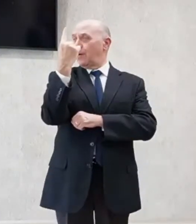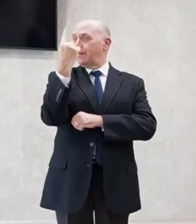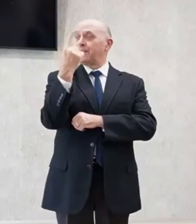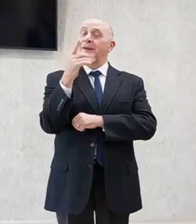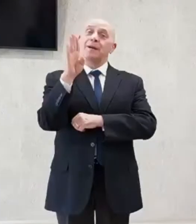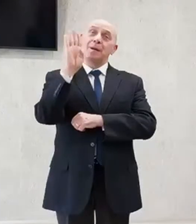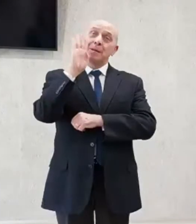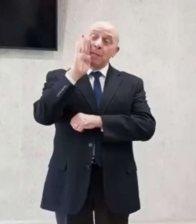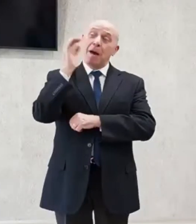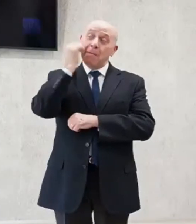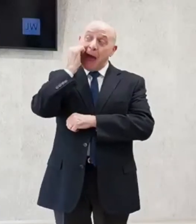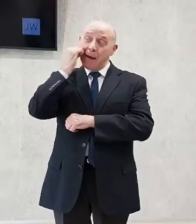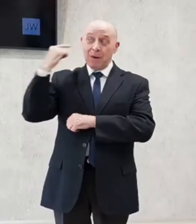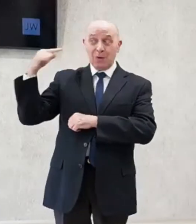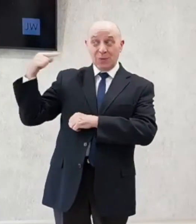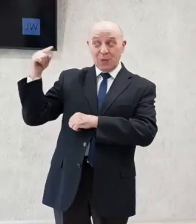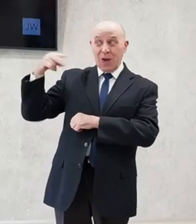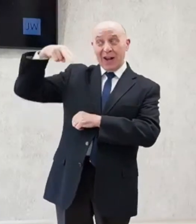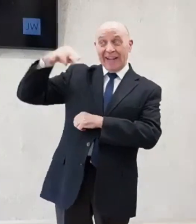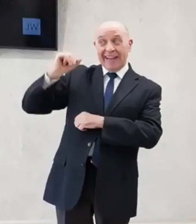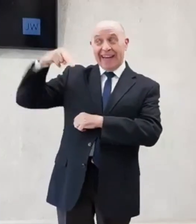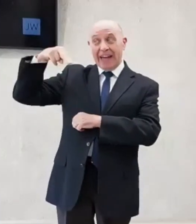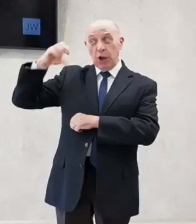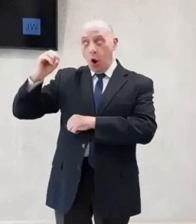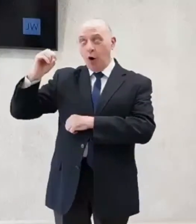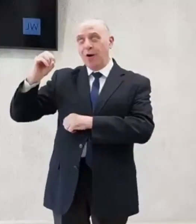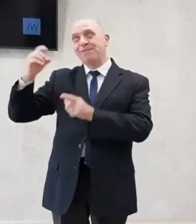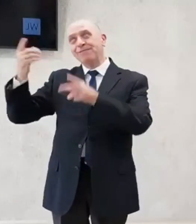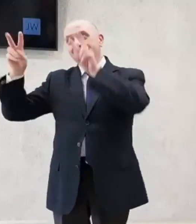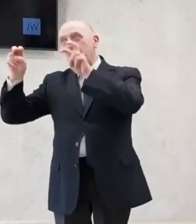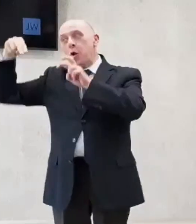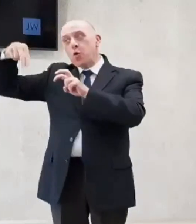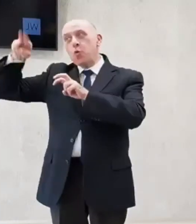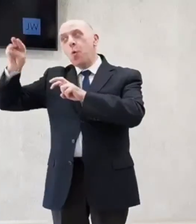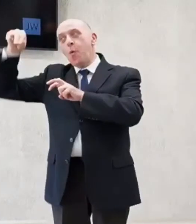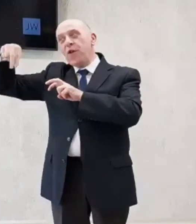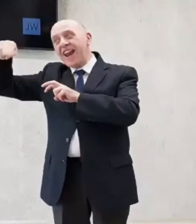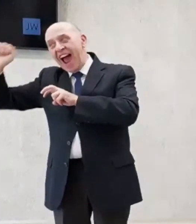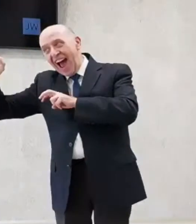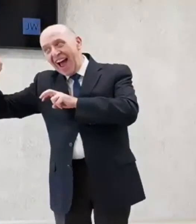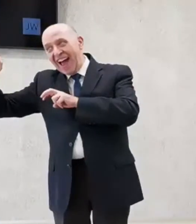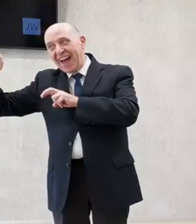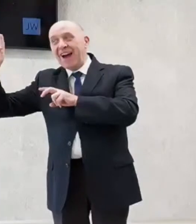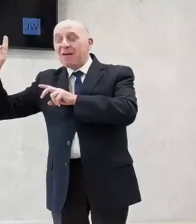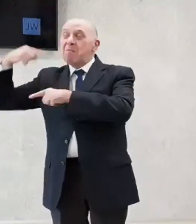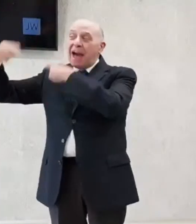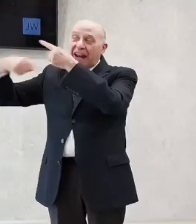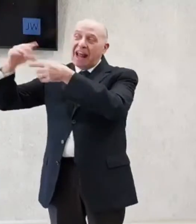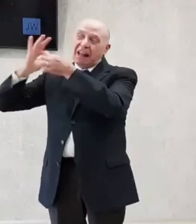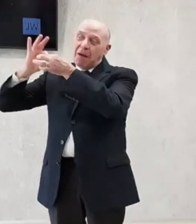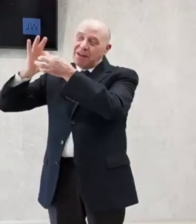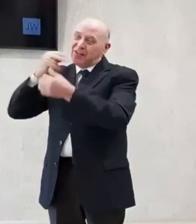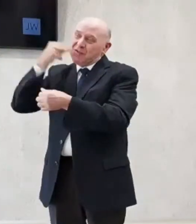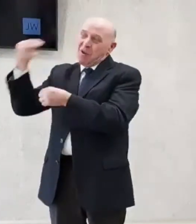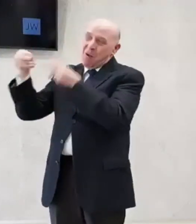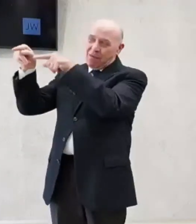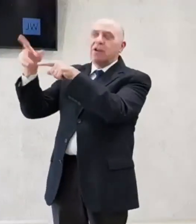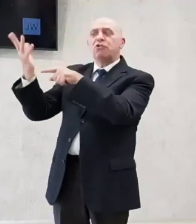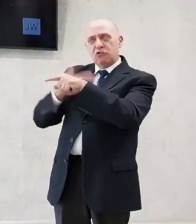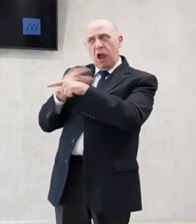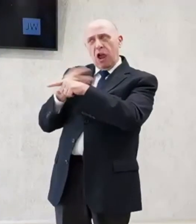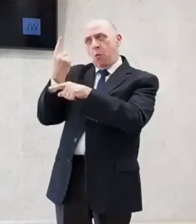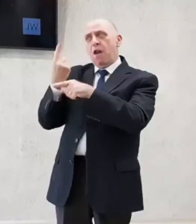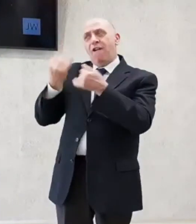genitori Nino e nonna Come viene chiamato dai loro parenti amici avevano già una figlia